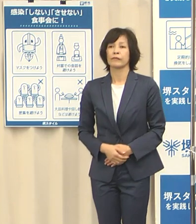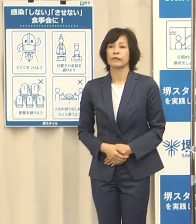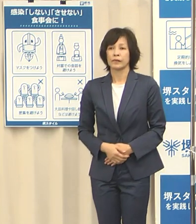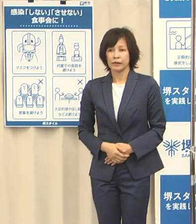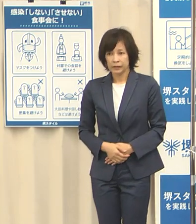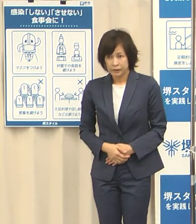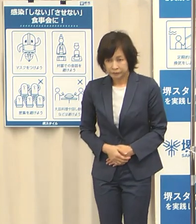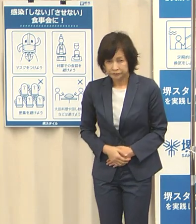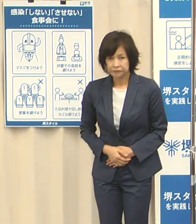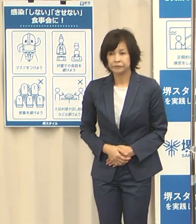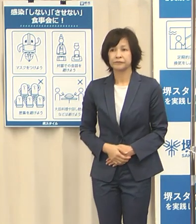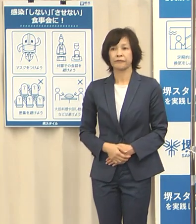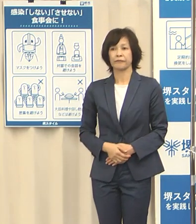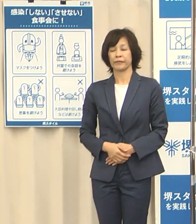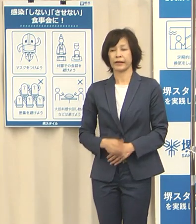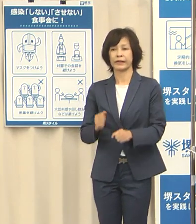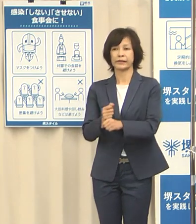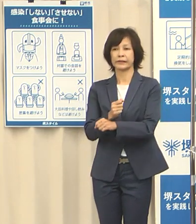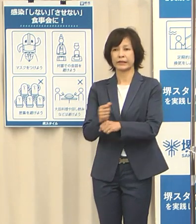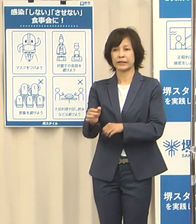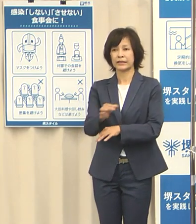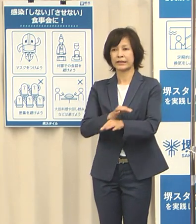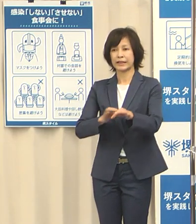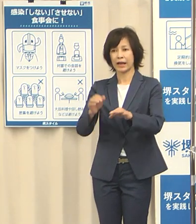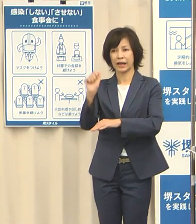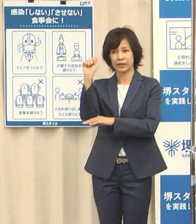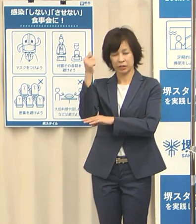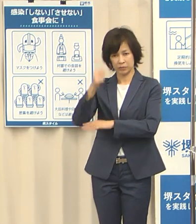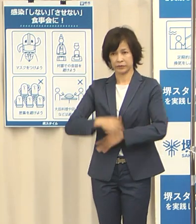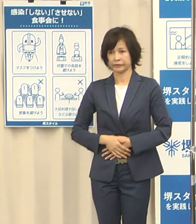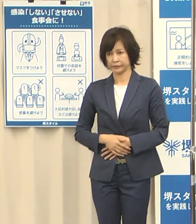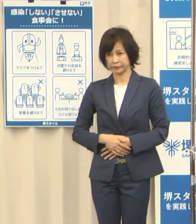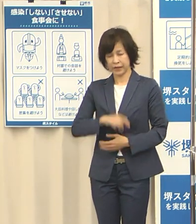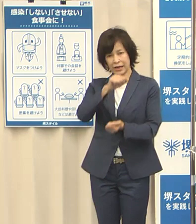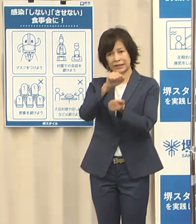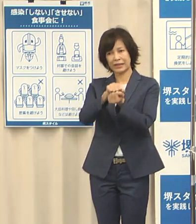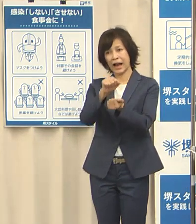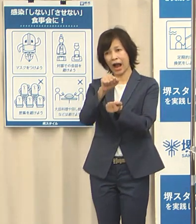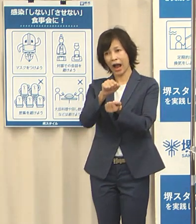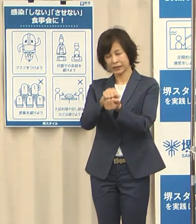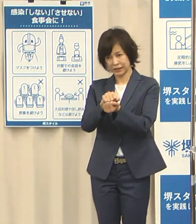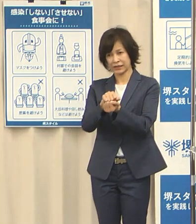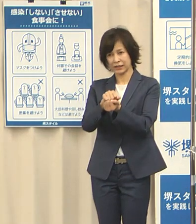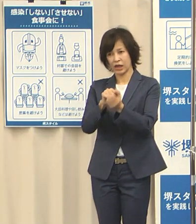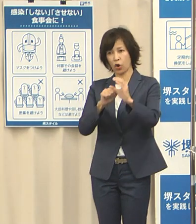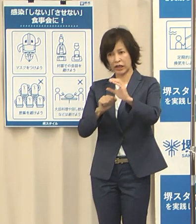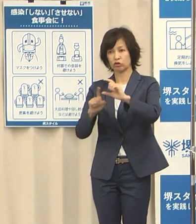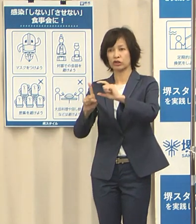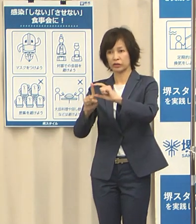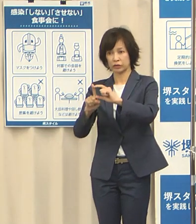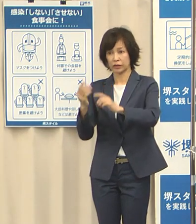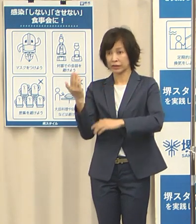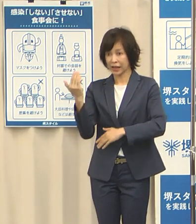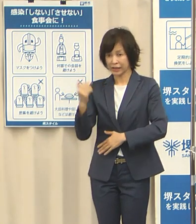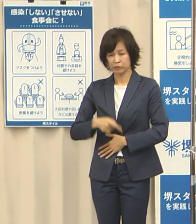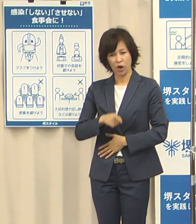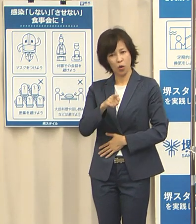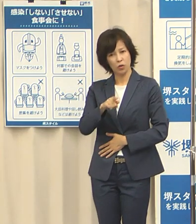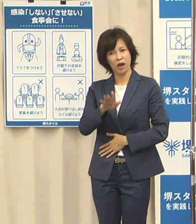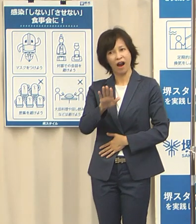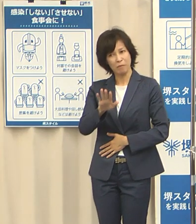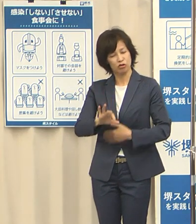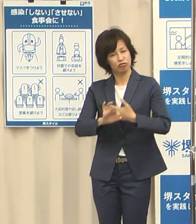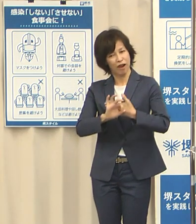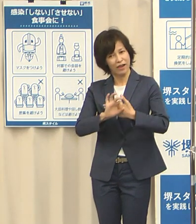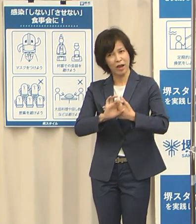すいません、産経新聞側です。はい、堺コネクテッドデスクに関してなんですけども、はい、先ほど例えばこんなものがありますよという